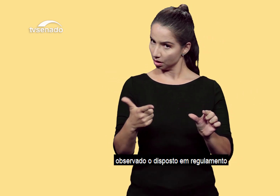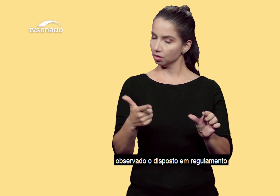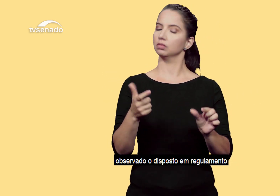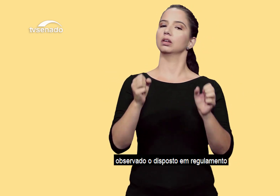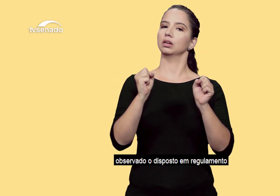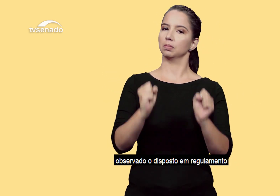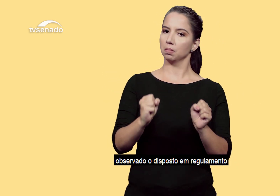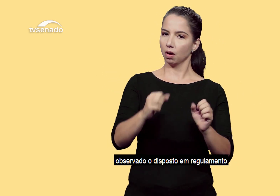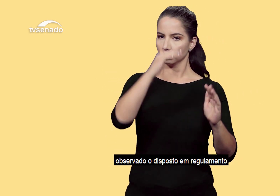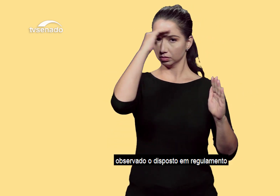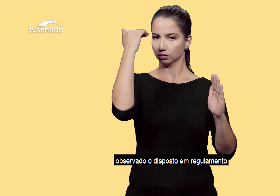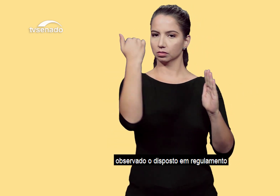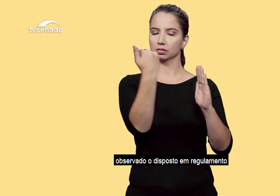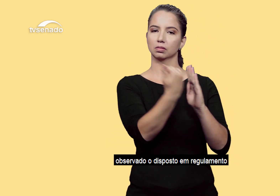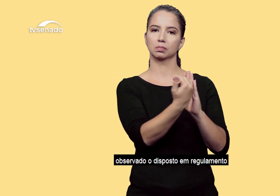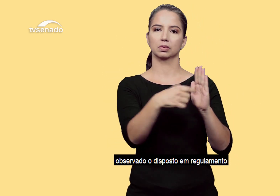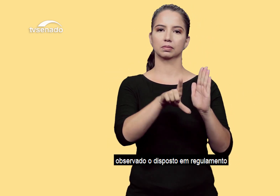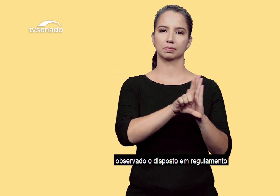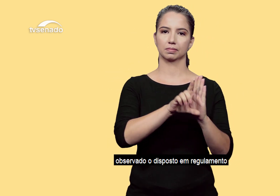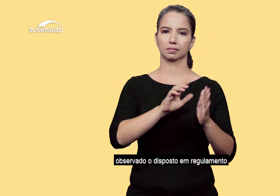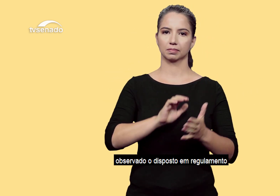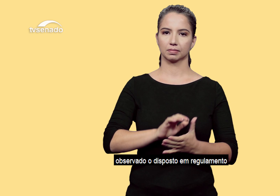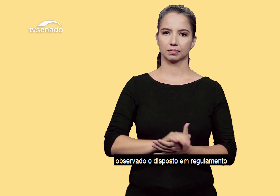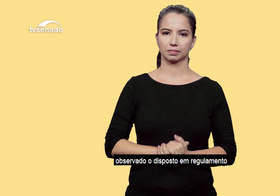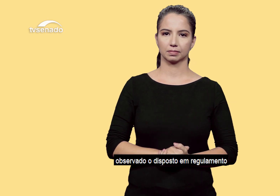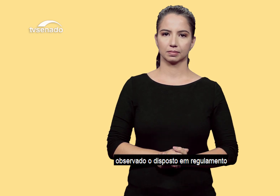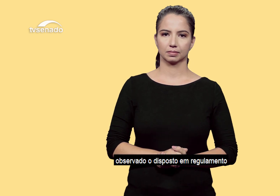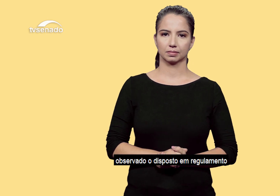observado disposto em regulamento